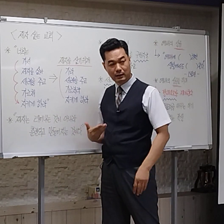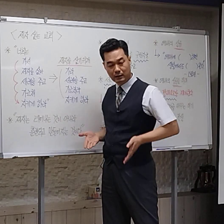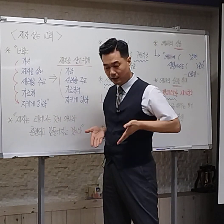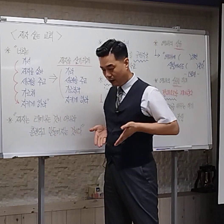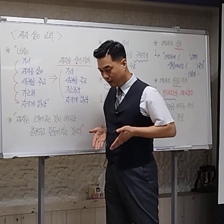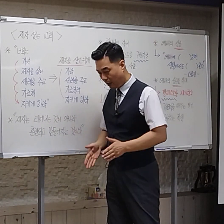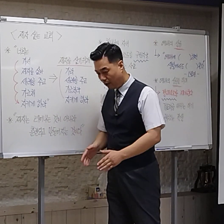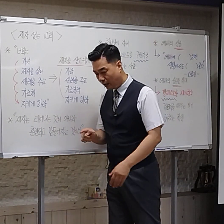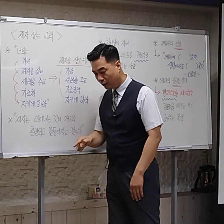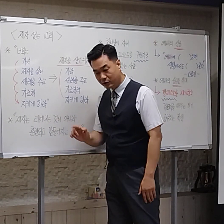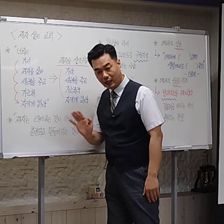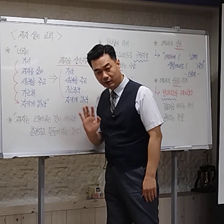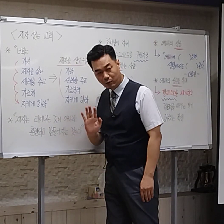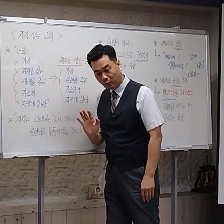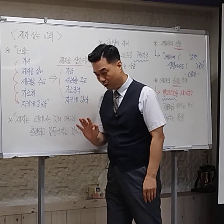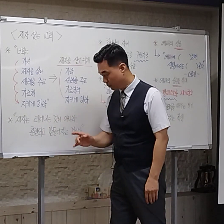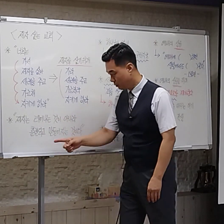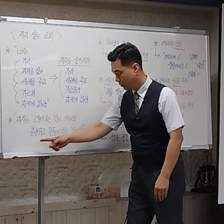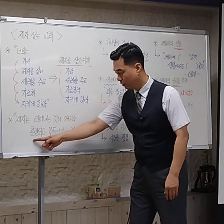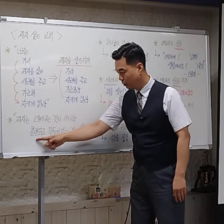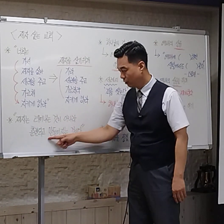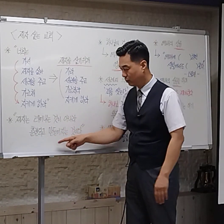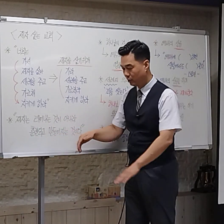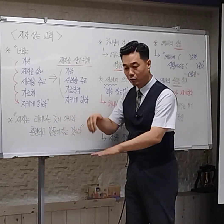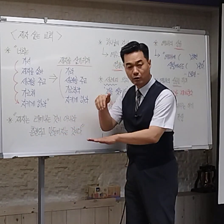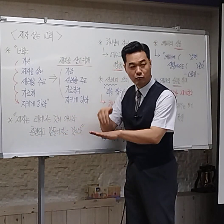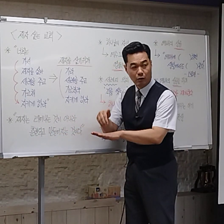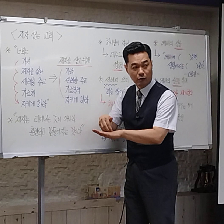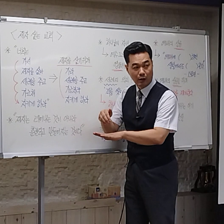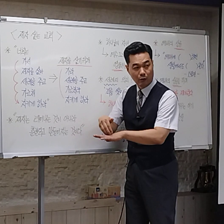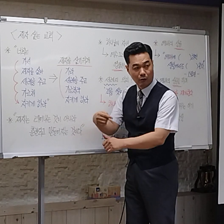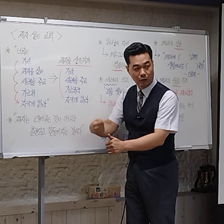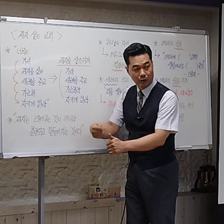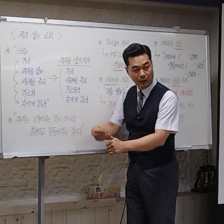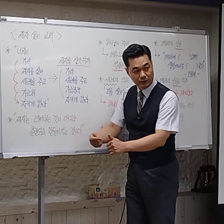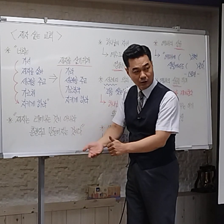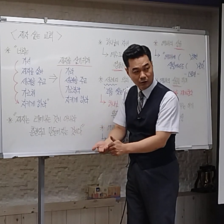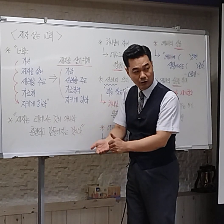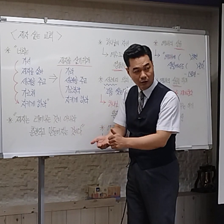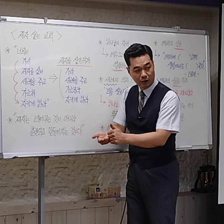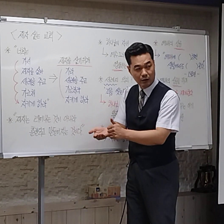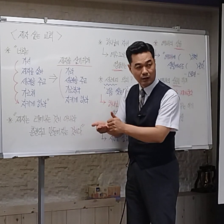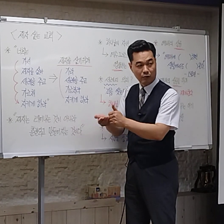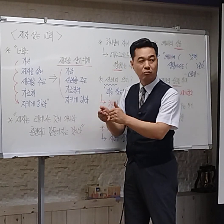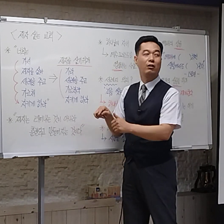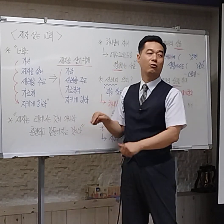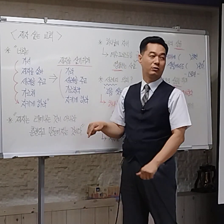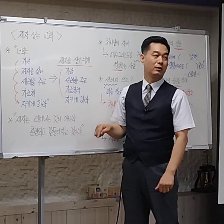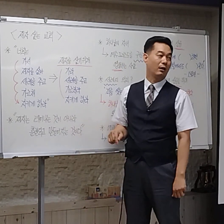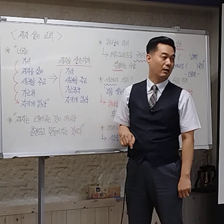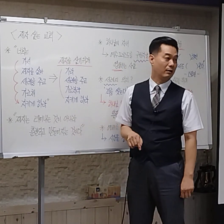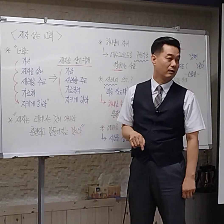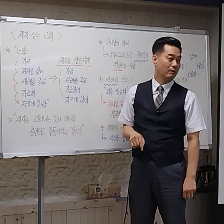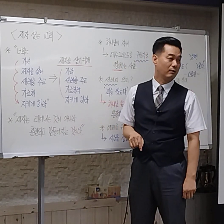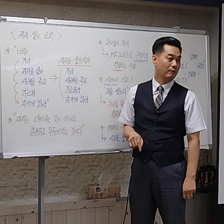제자는 태어나는 것이 아니고 뭐라고요? 훈련되고 가르쳐서 양육되는 것이다.